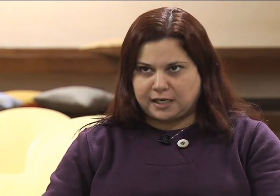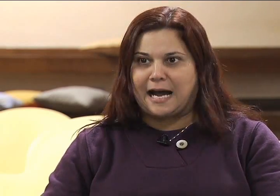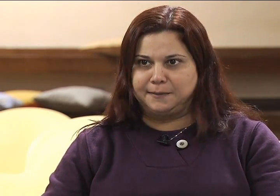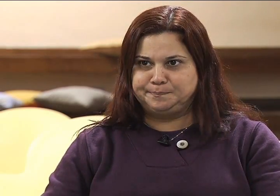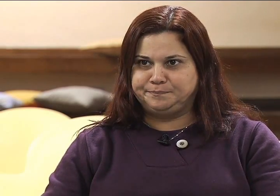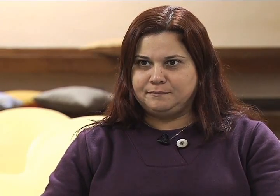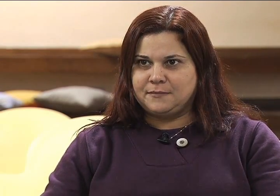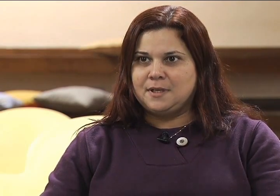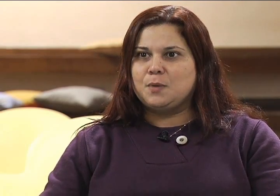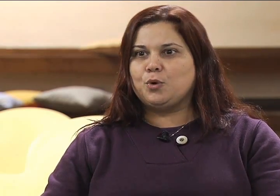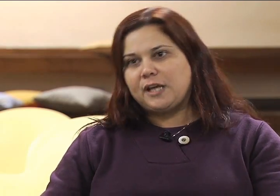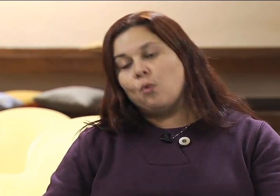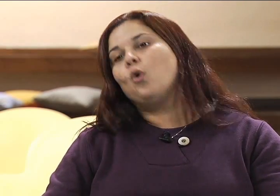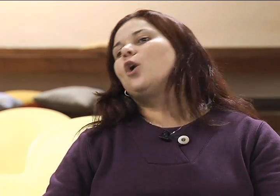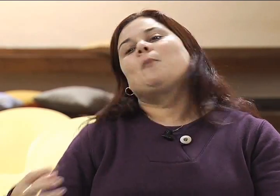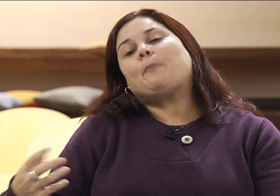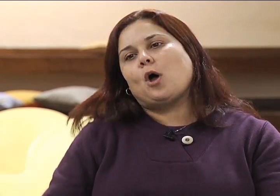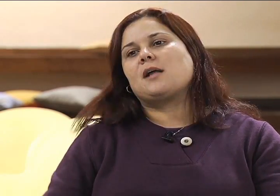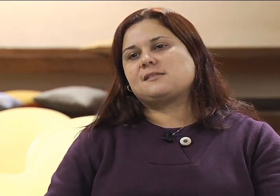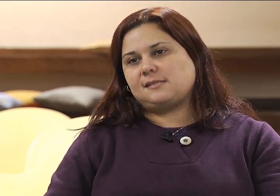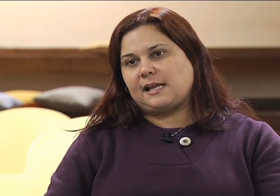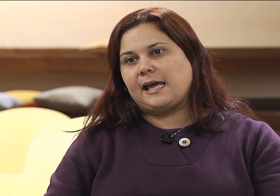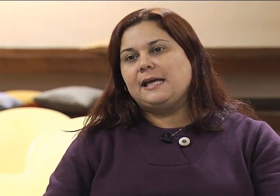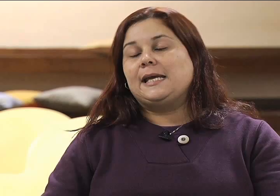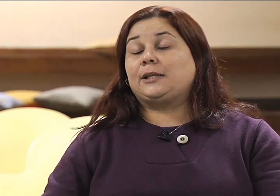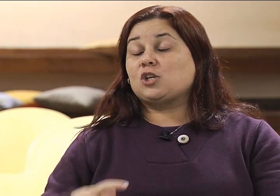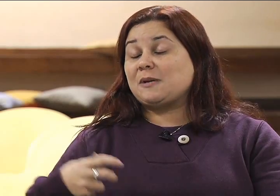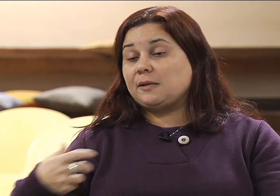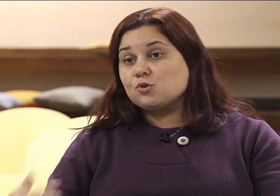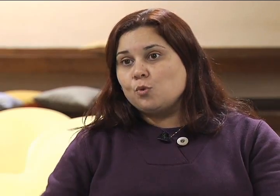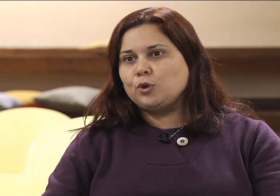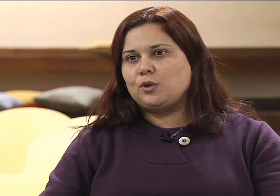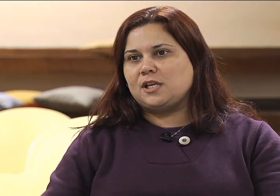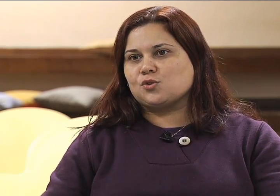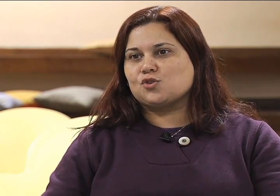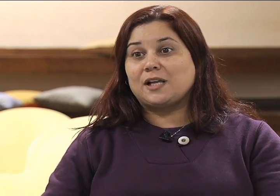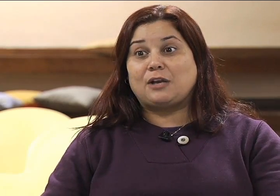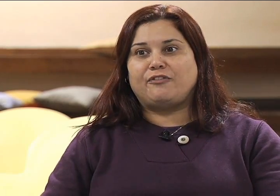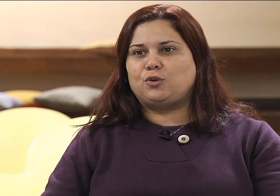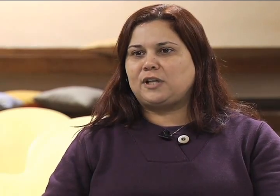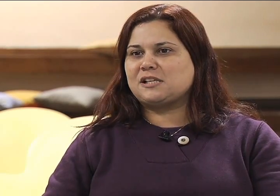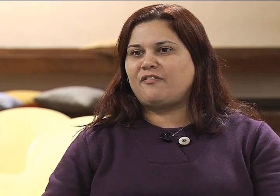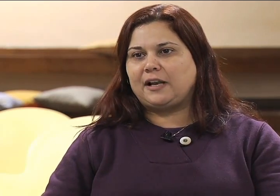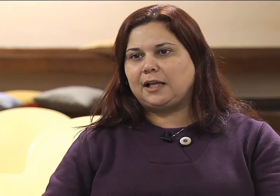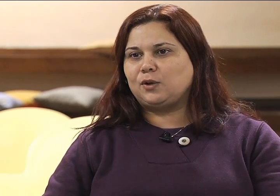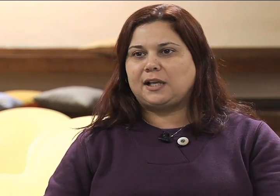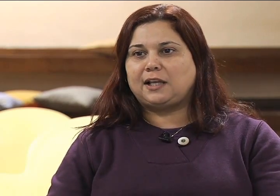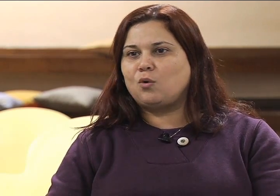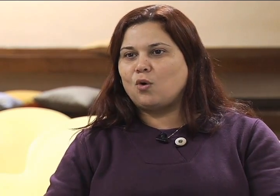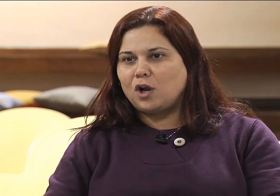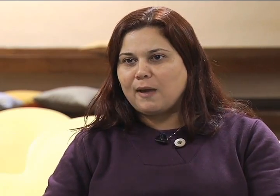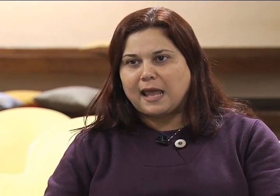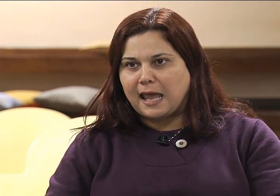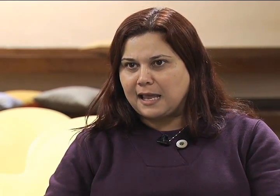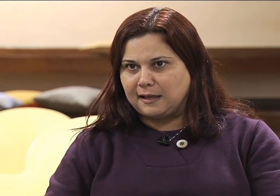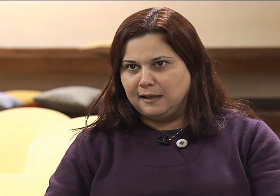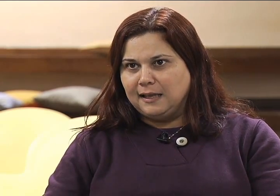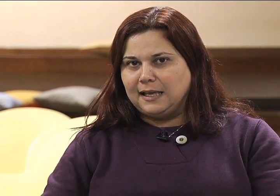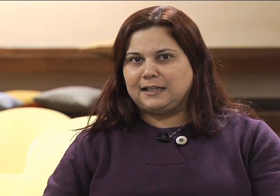enxergar, porque é um olho, uma prótese, né? Então nós batemos muito nisso. Só que daí no fim do texto estava falando que quem tem um olho é rei. Então